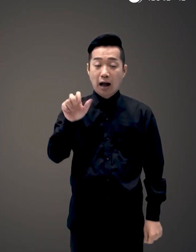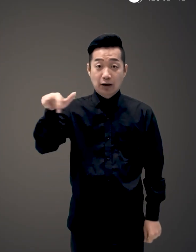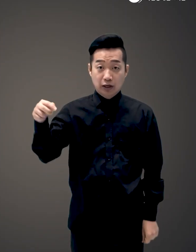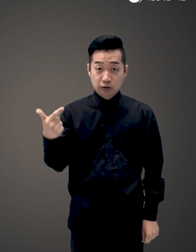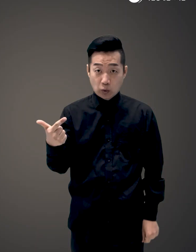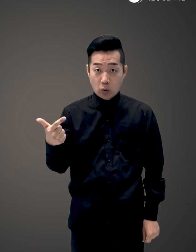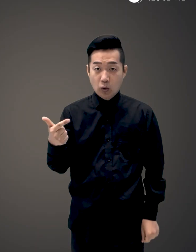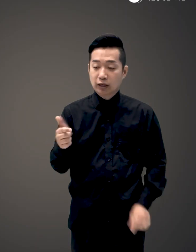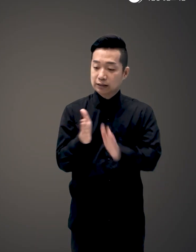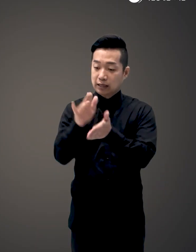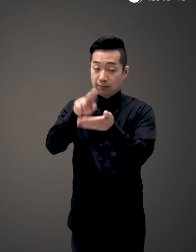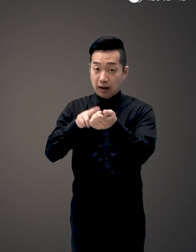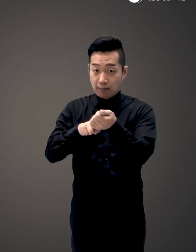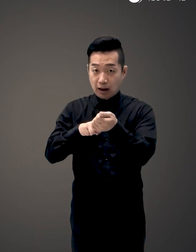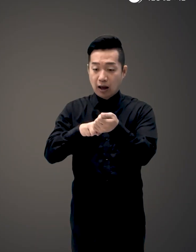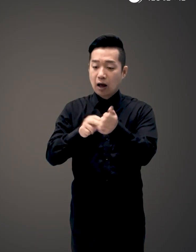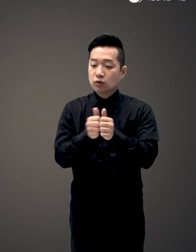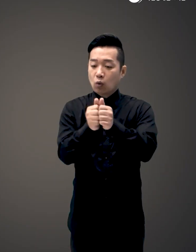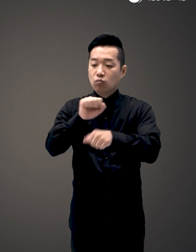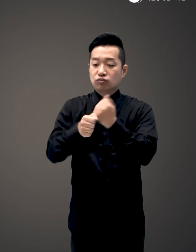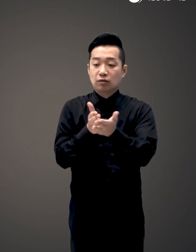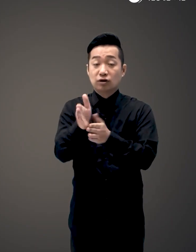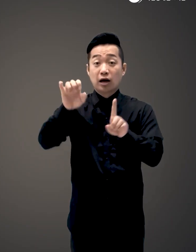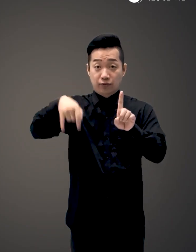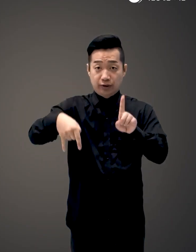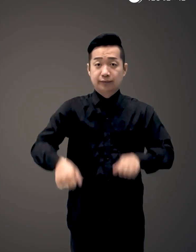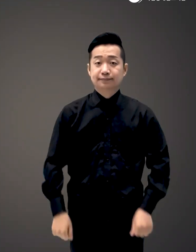종합 베스트셀러 반려동물 분야 1위.